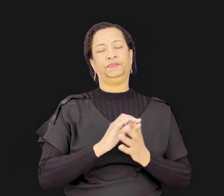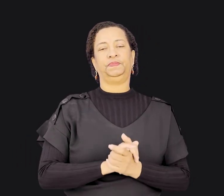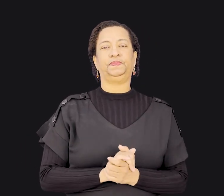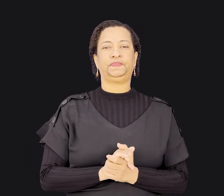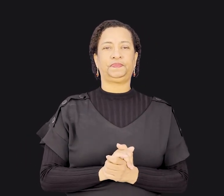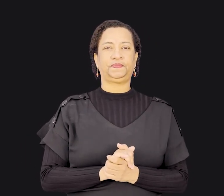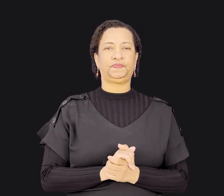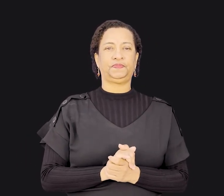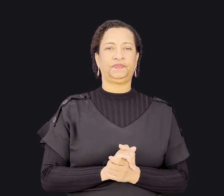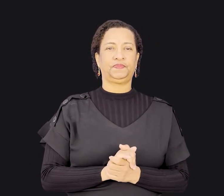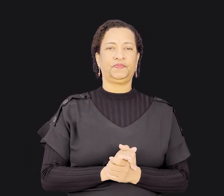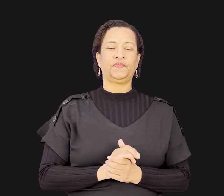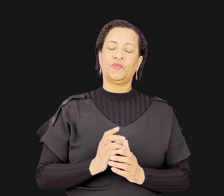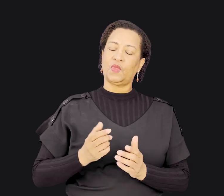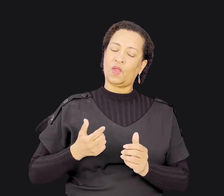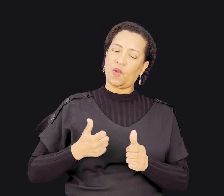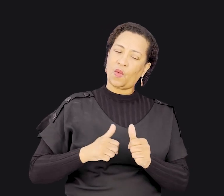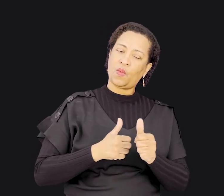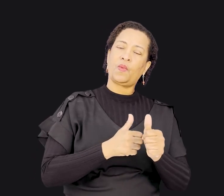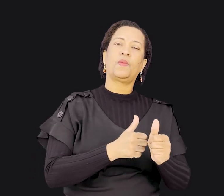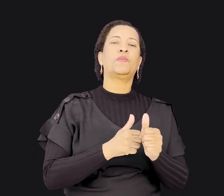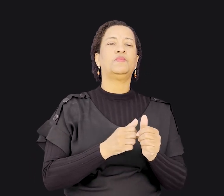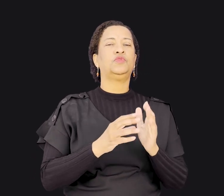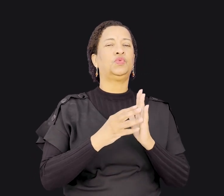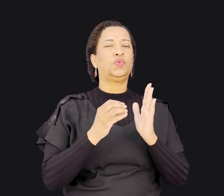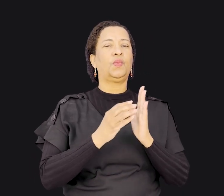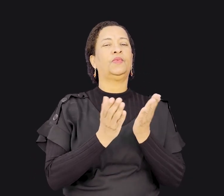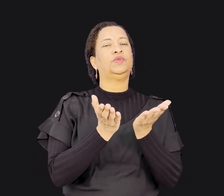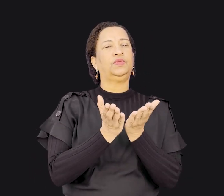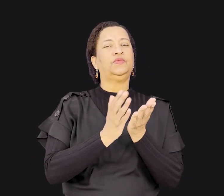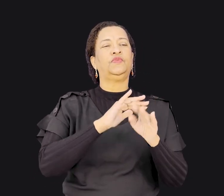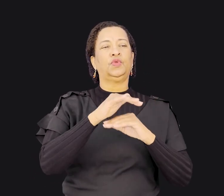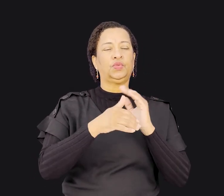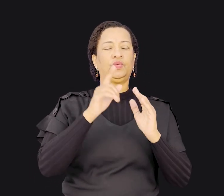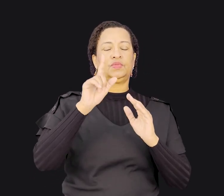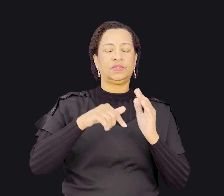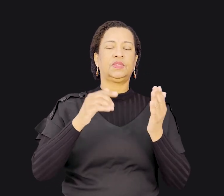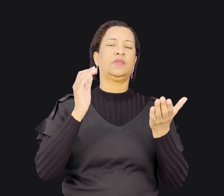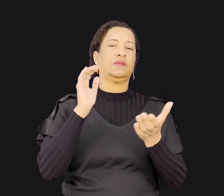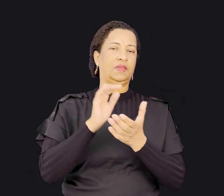igreja. Sigam o modelo bíblico, todos vocês que são casados. Esse modelo